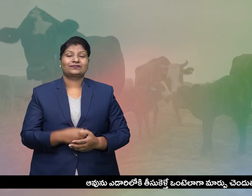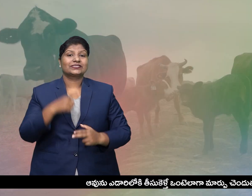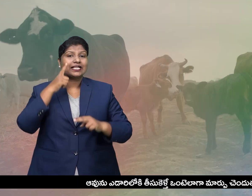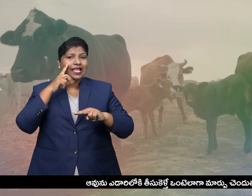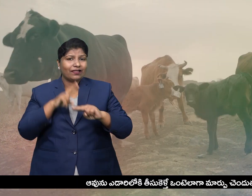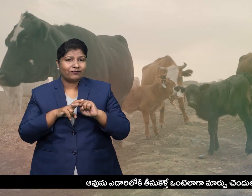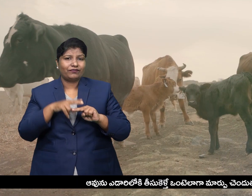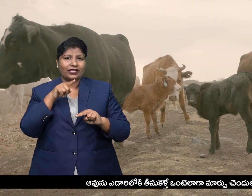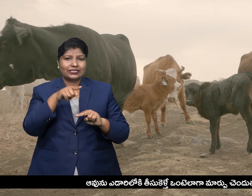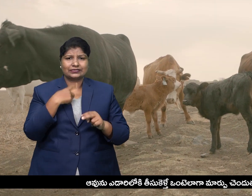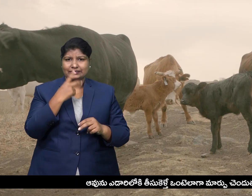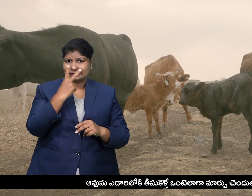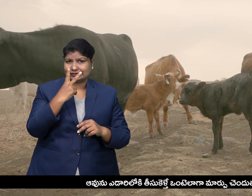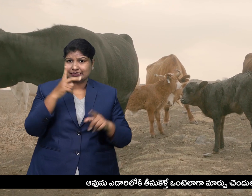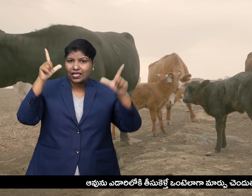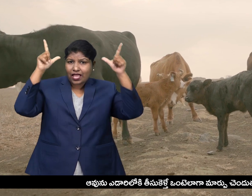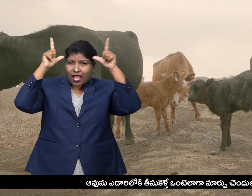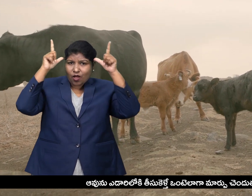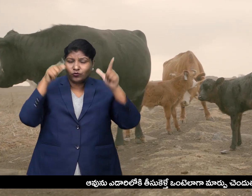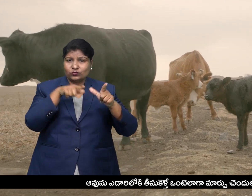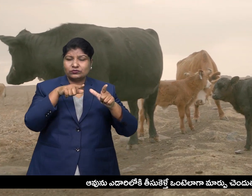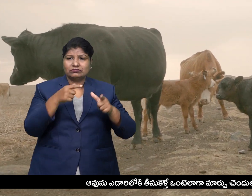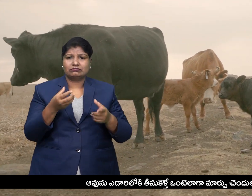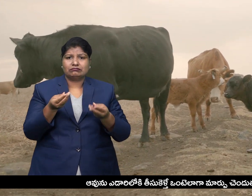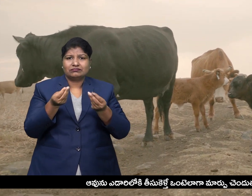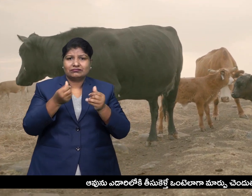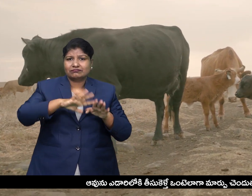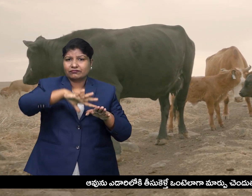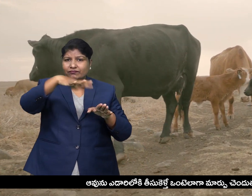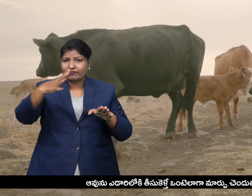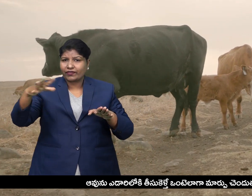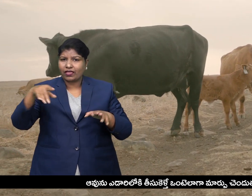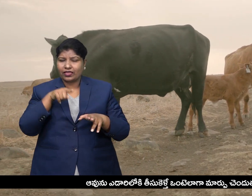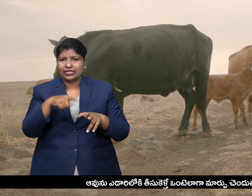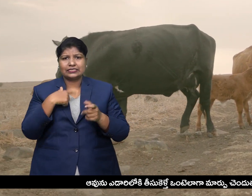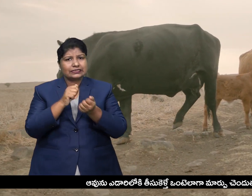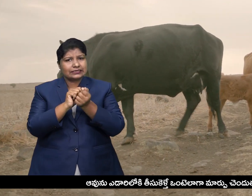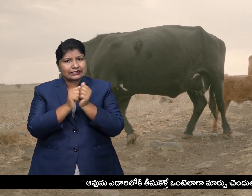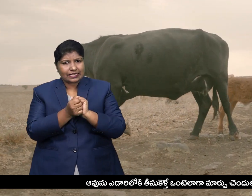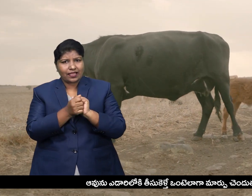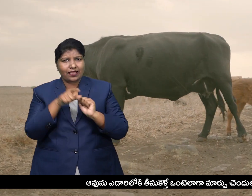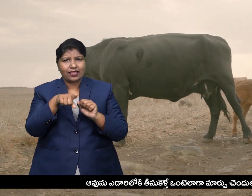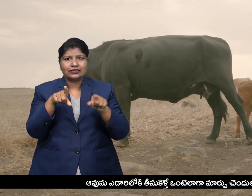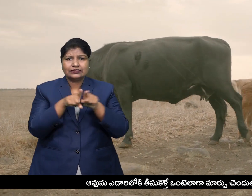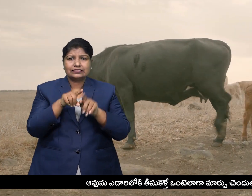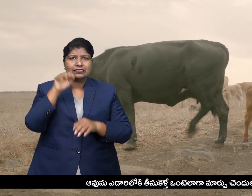మనం అవును ఎడారిలోకి తీసుకువెళ్తే ఒంటెలాగా మార్పు చెందుతుందా?